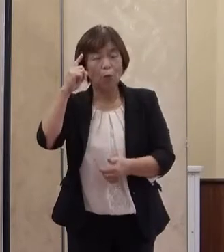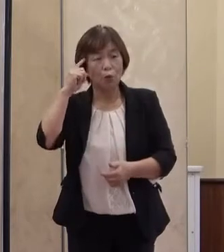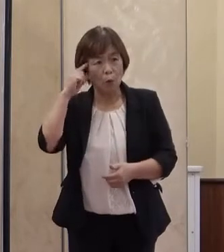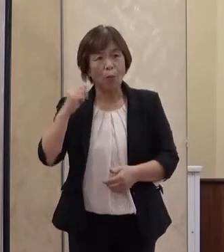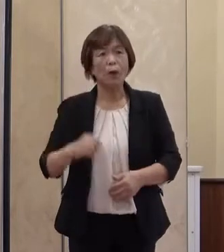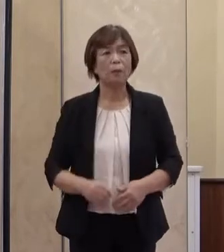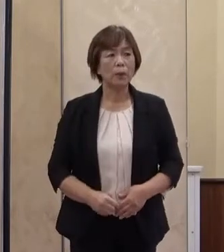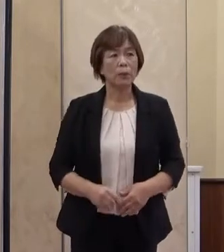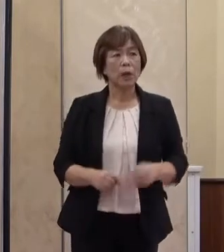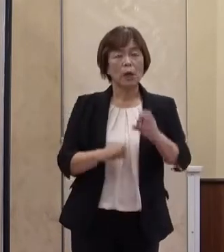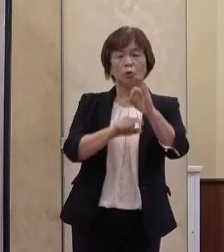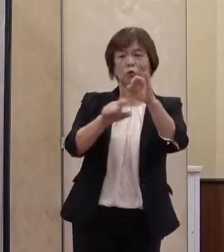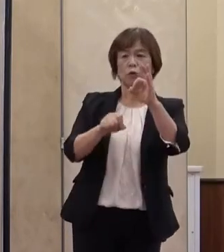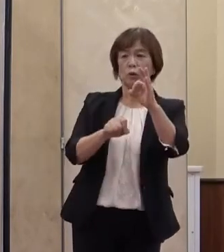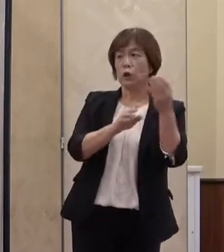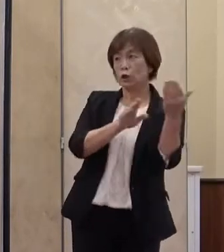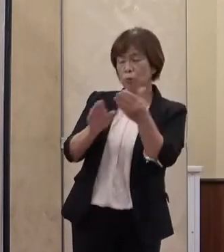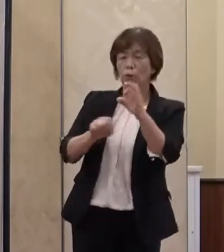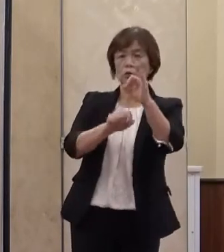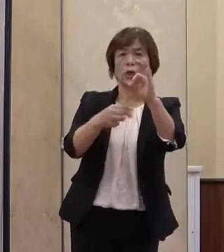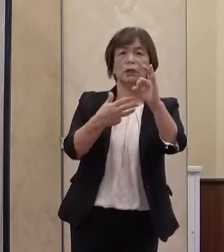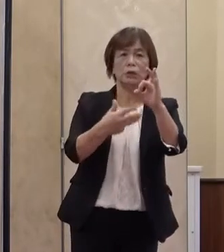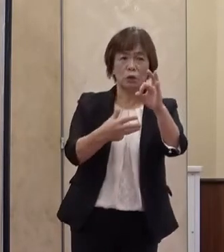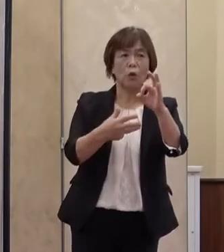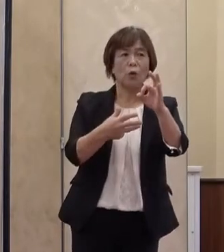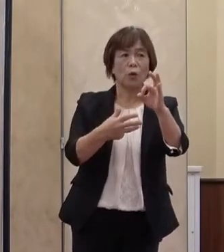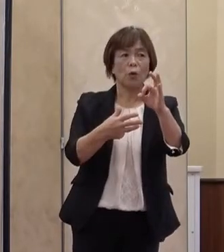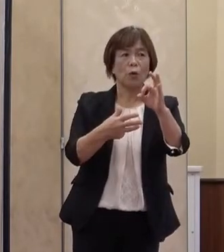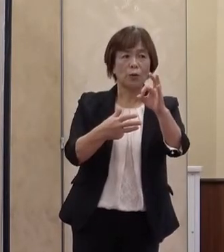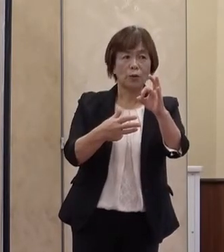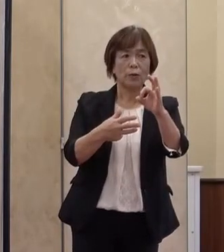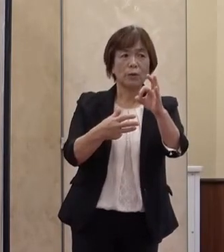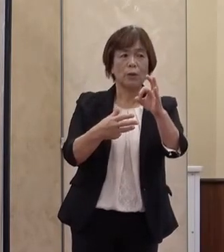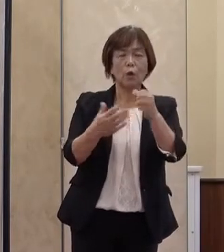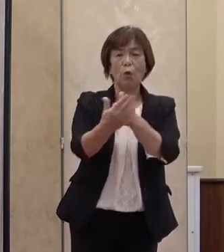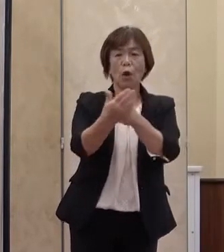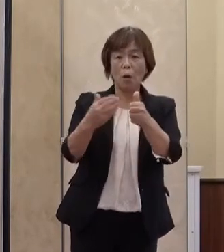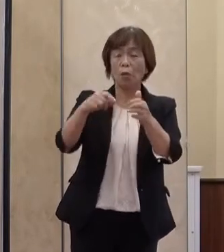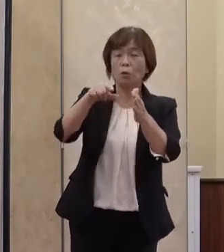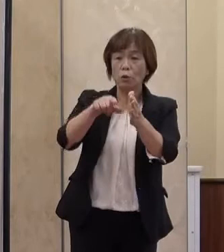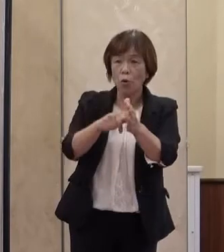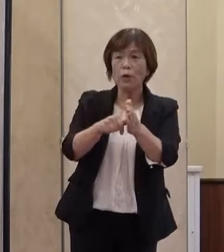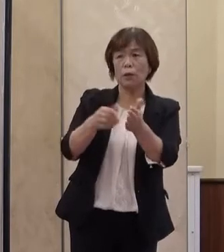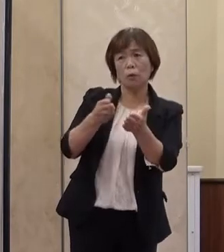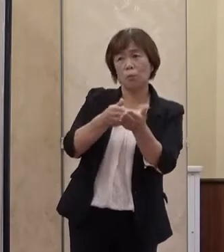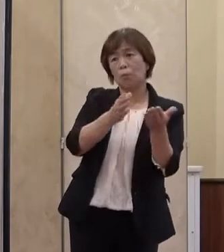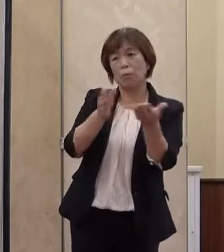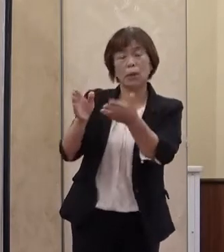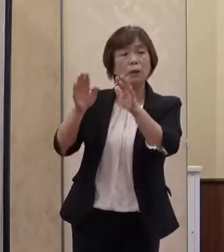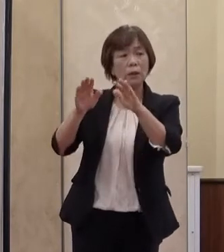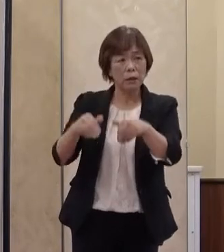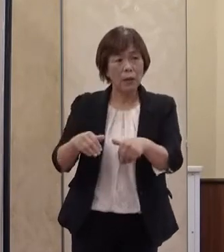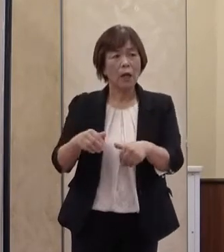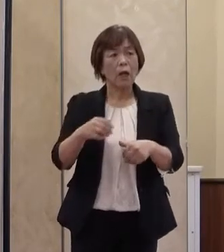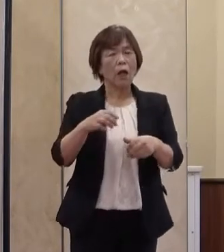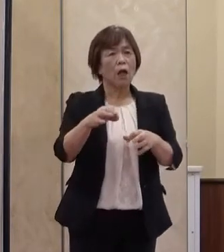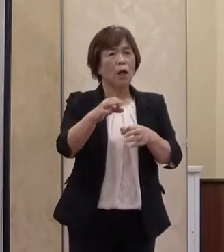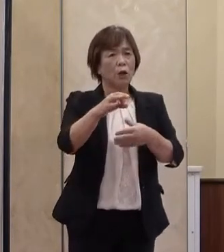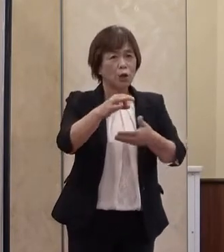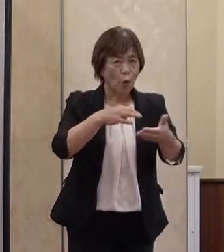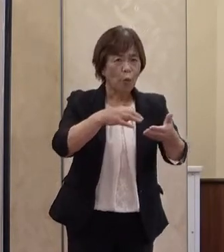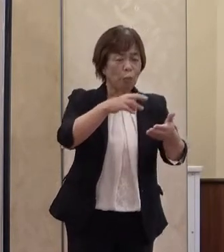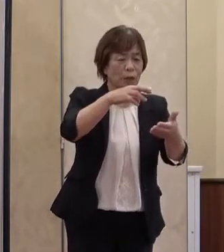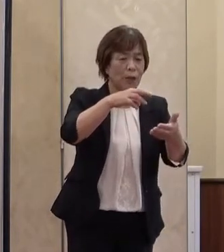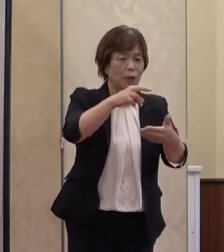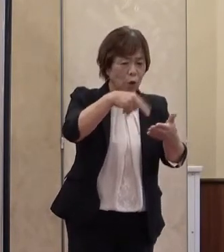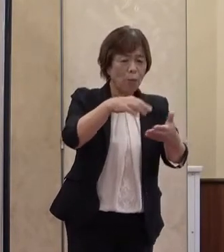10月8日の新型コロナウイルス会議終了後の囲みでも、確か読売新聞さんだったと思いますけれども、4つの区が特別区ができたとき